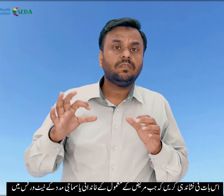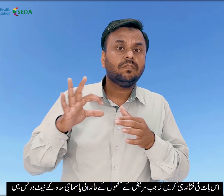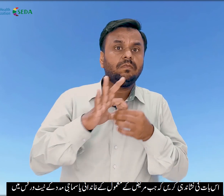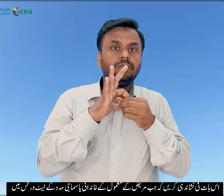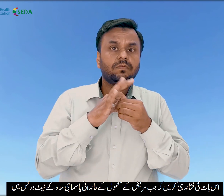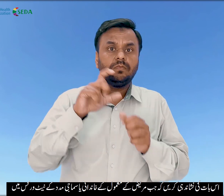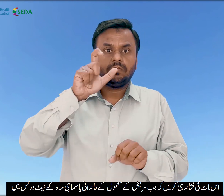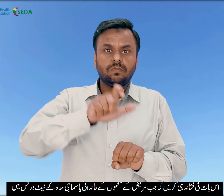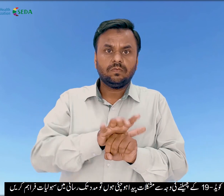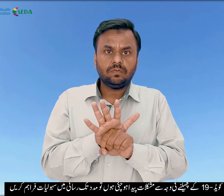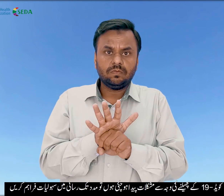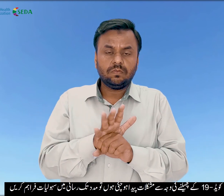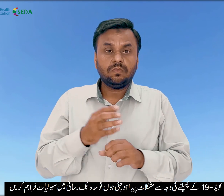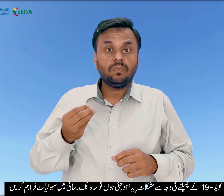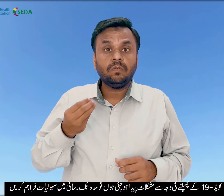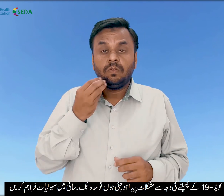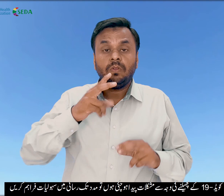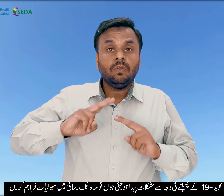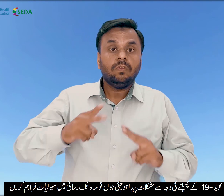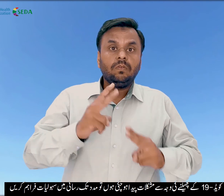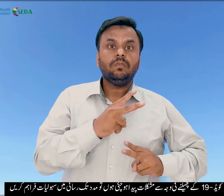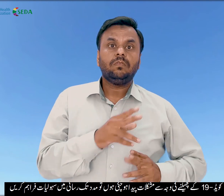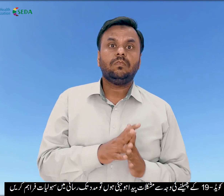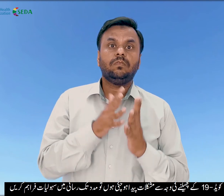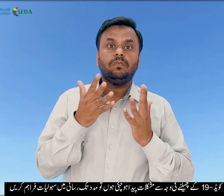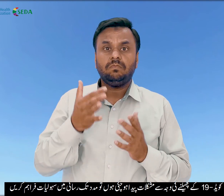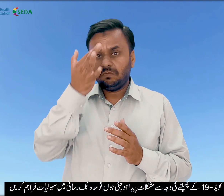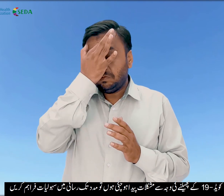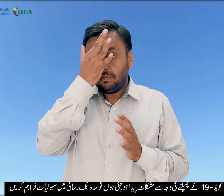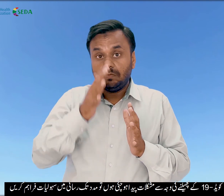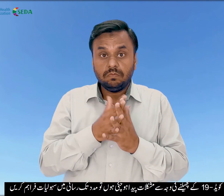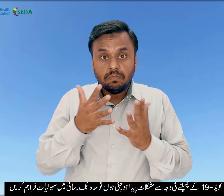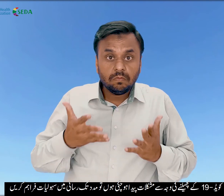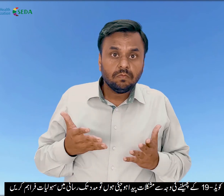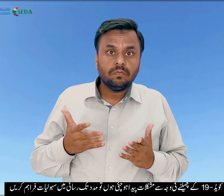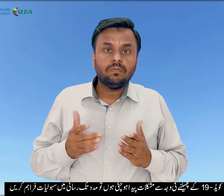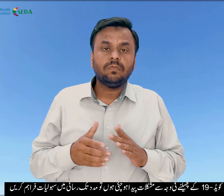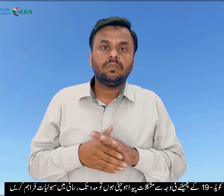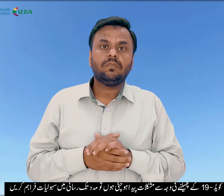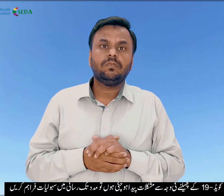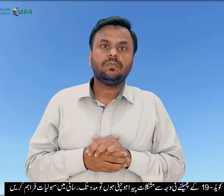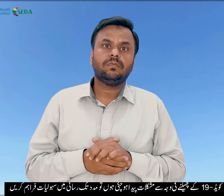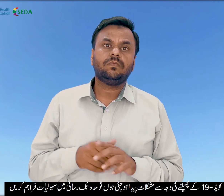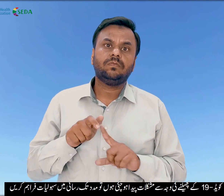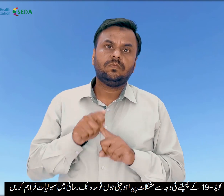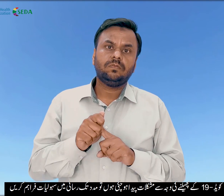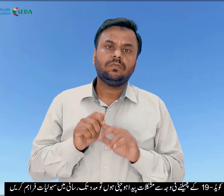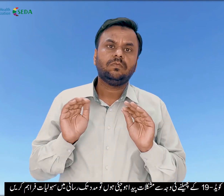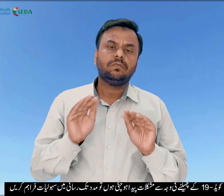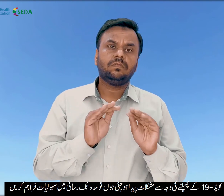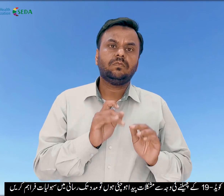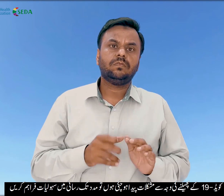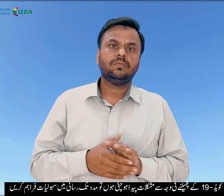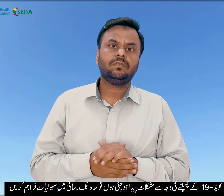میں کووڈ-19 کے پھیلنے کی وجہ سے مشکلات پیدا ہو چکی ہوں تو مدد تک رسائی